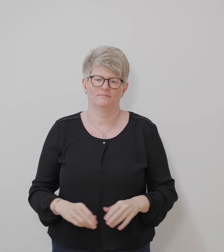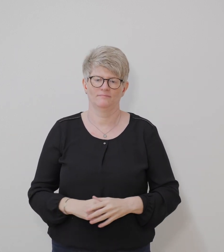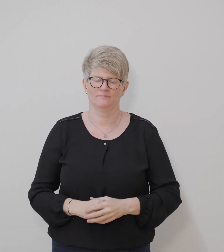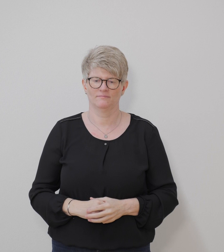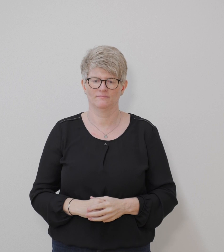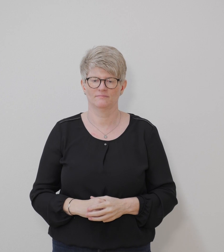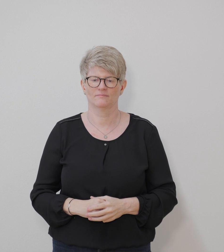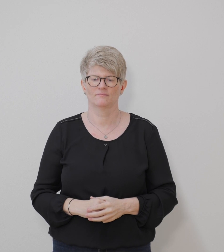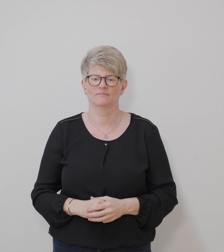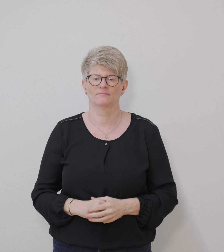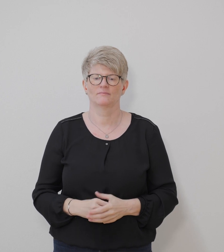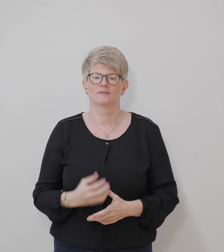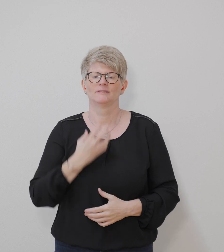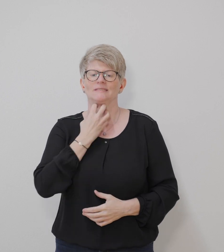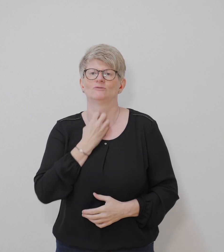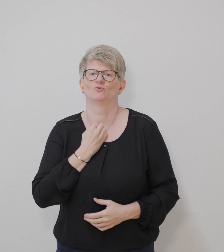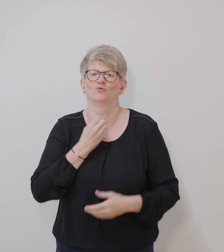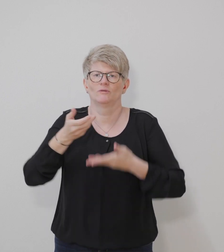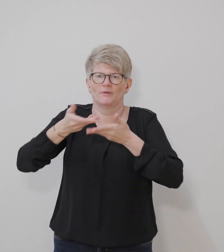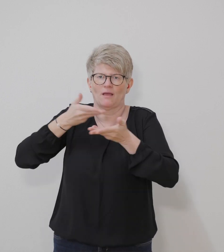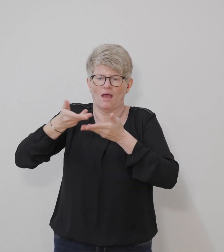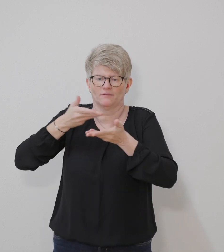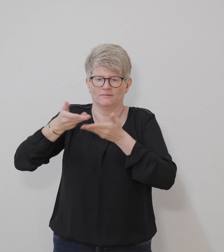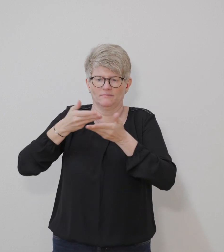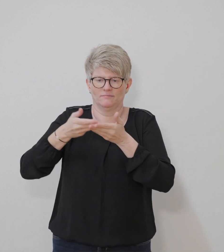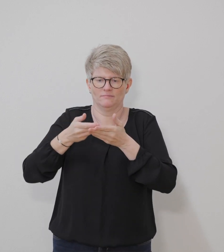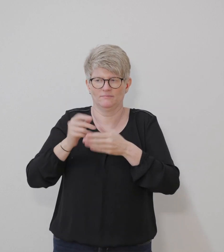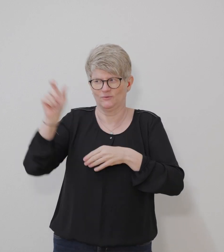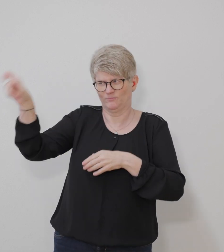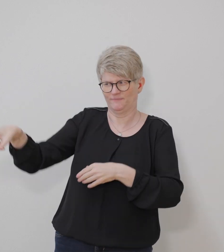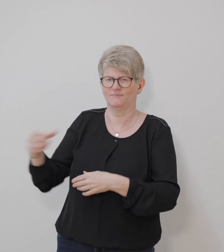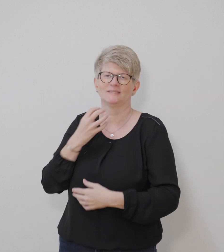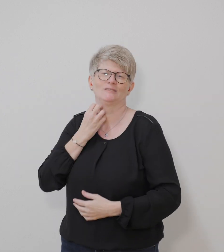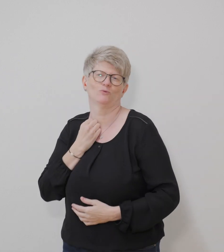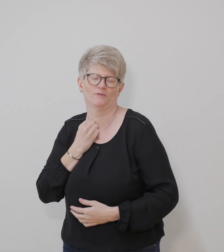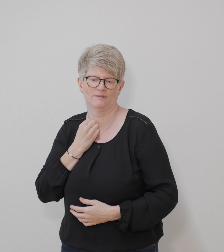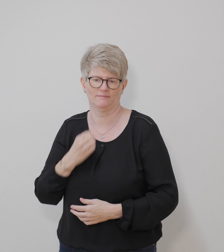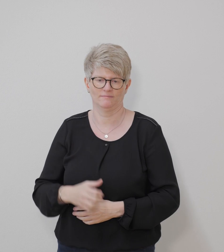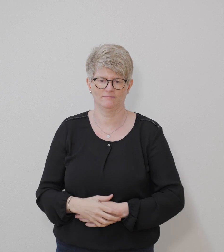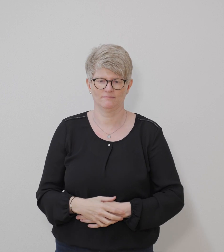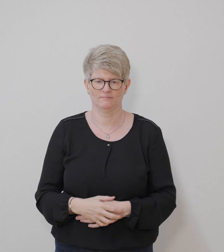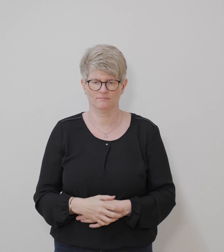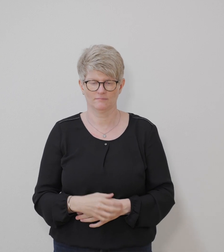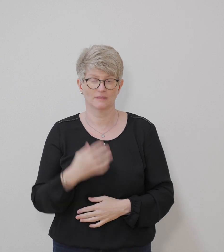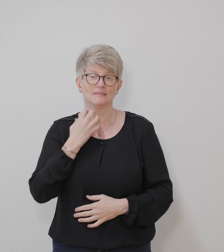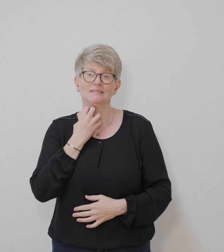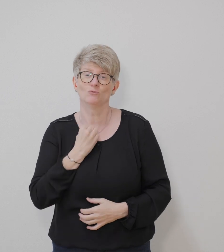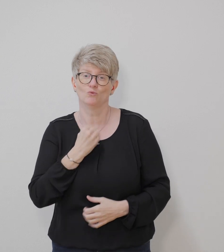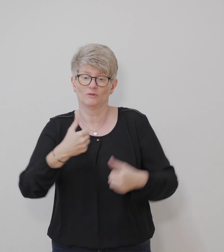Die Suchtberaterin Marion S. zitiert einen Abhängigen. Der Suchtdruck, so